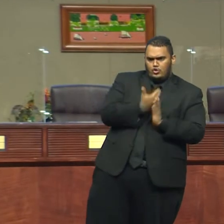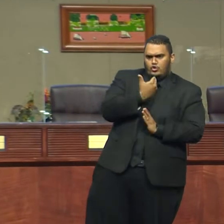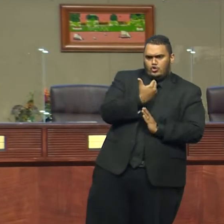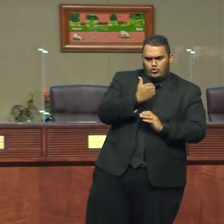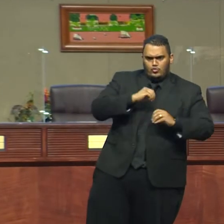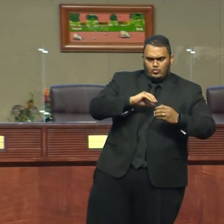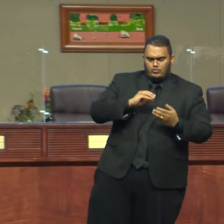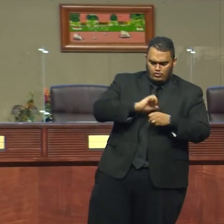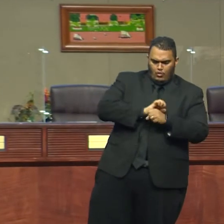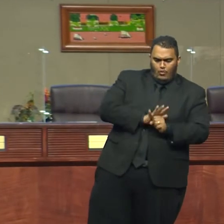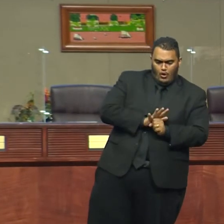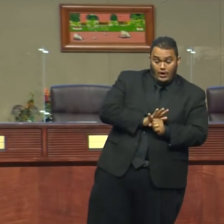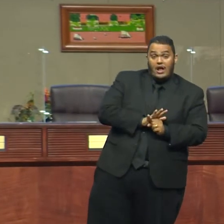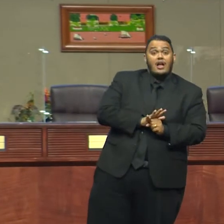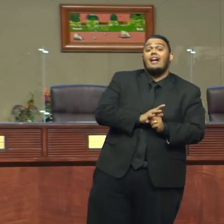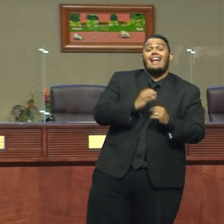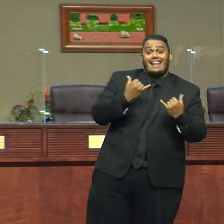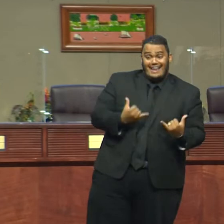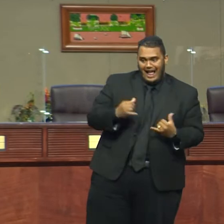La respuesta es